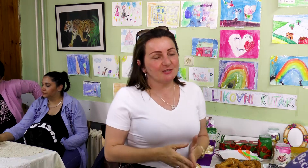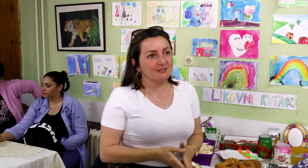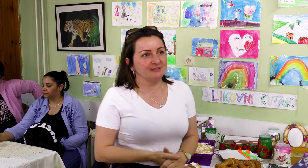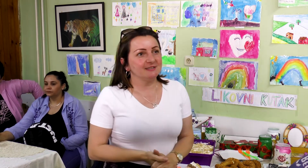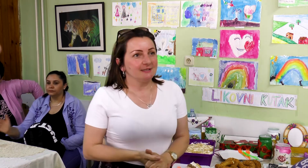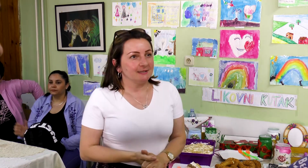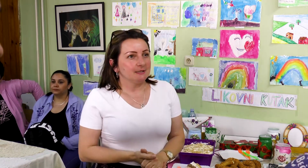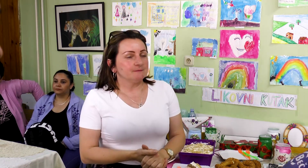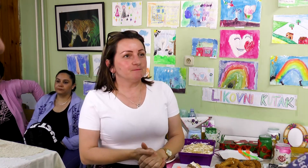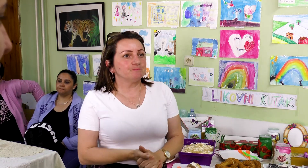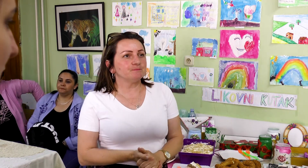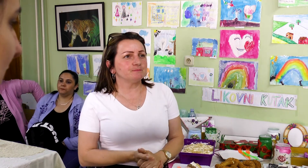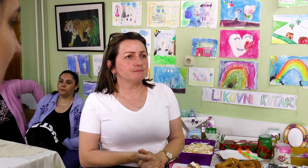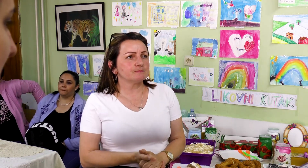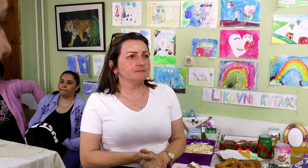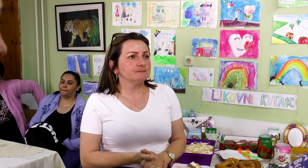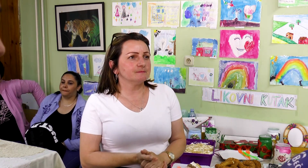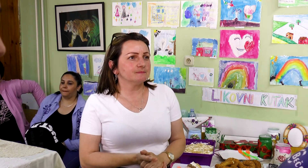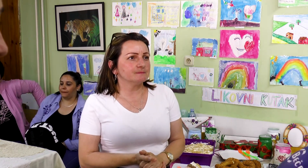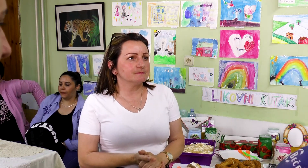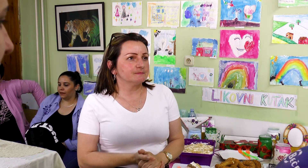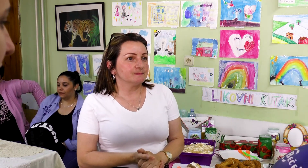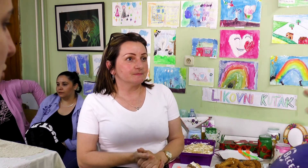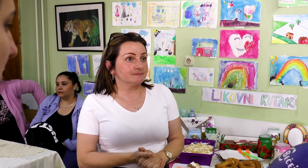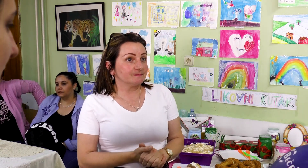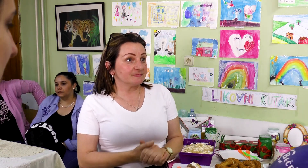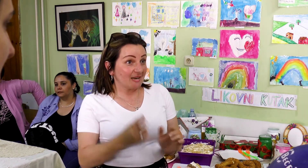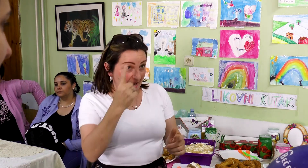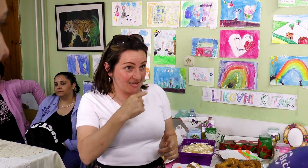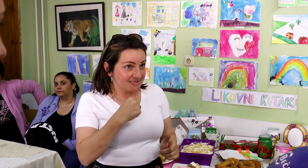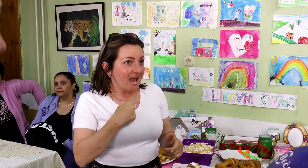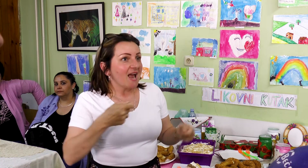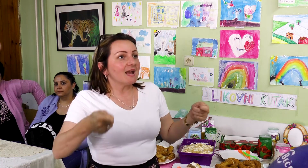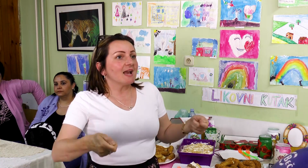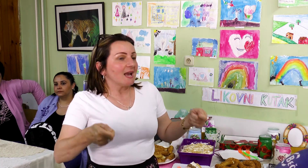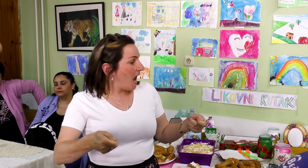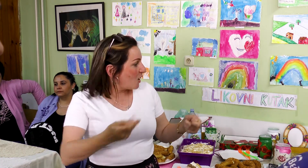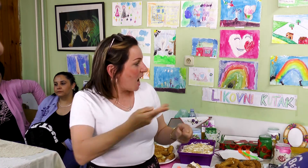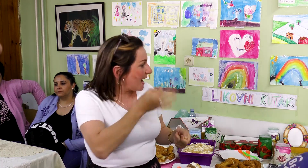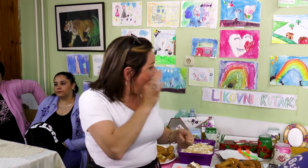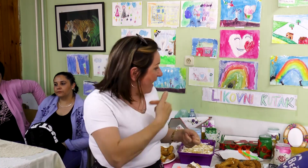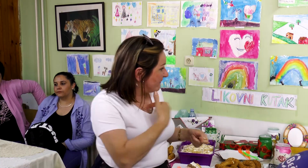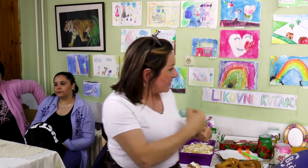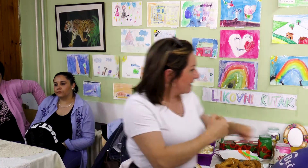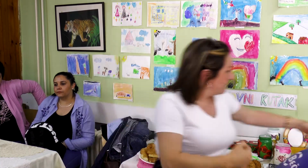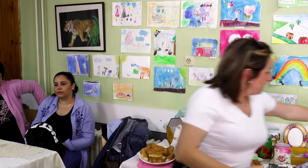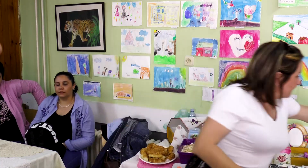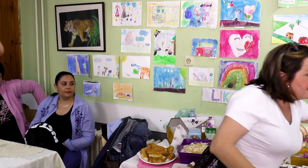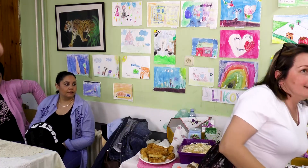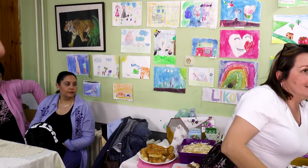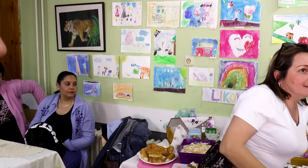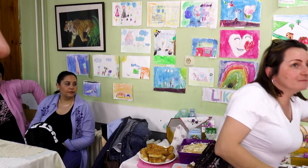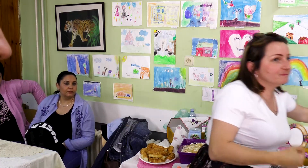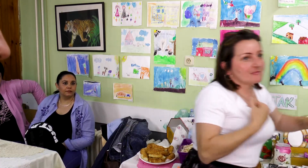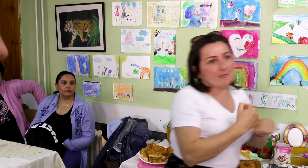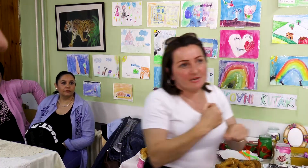Šta ste vi lično? Čime se vi lično bavite? Aha.